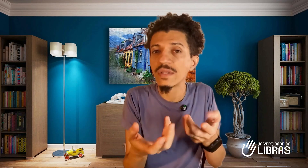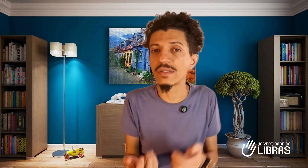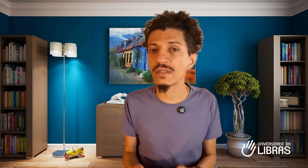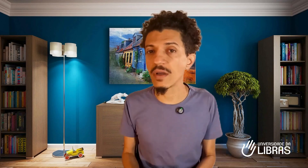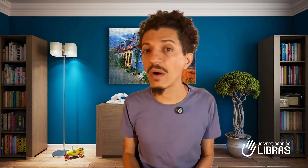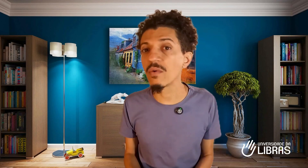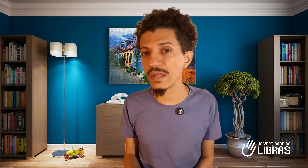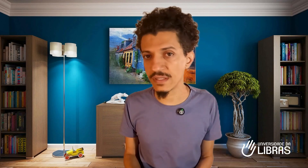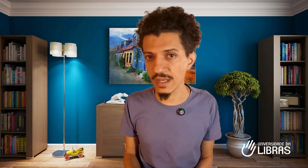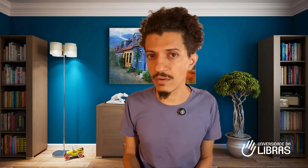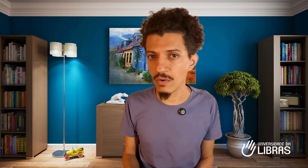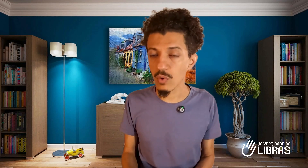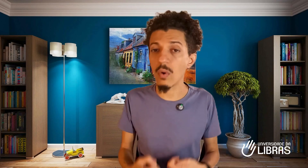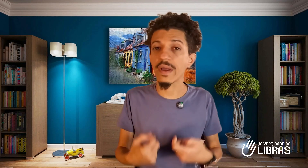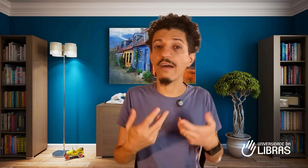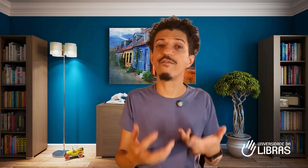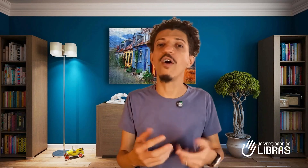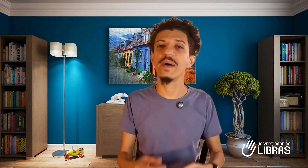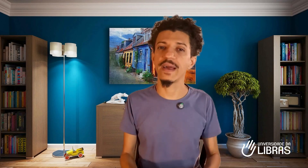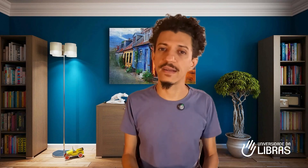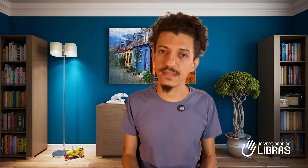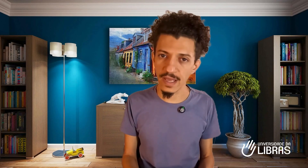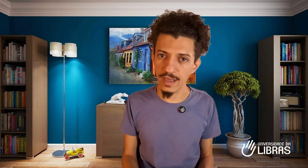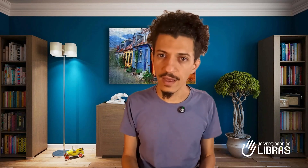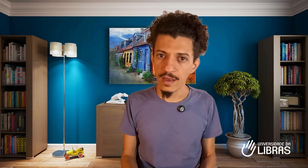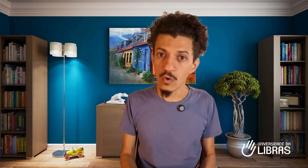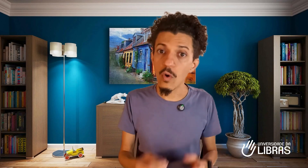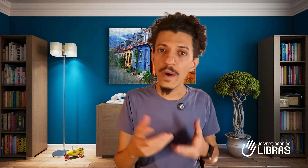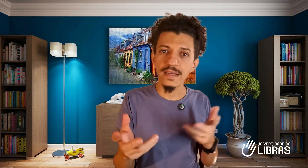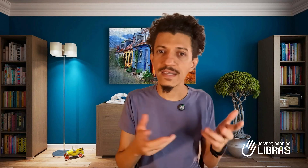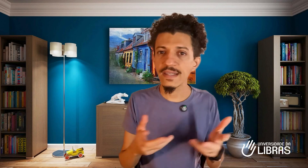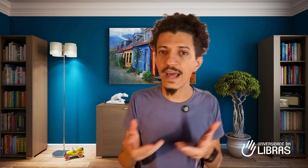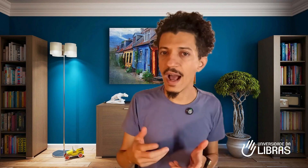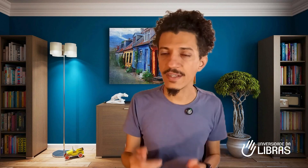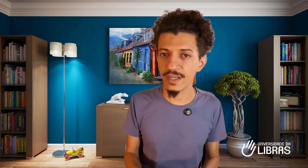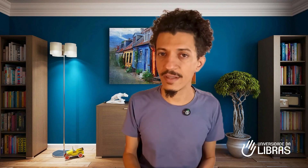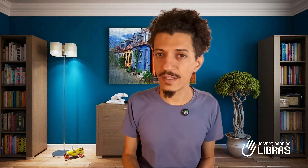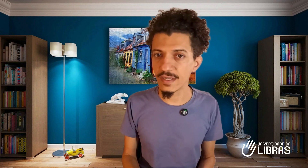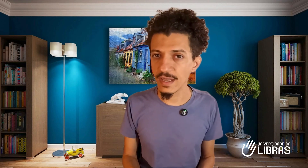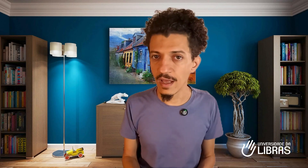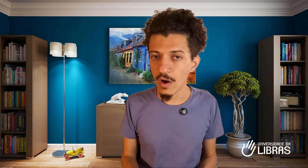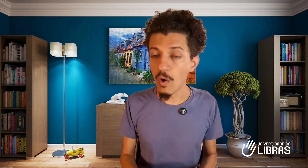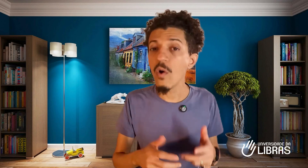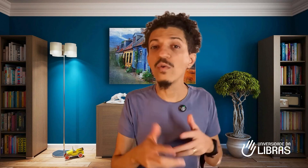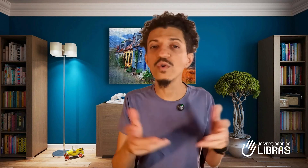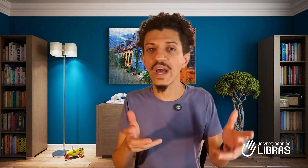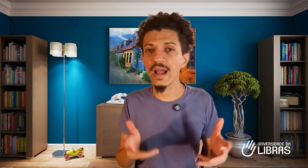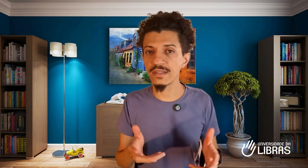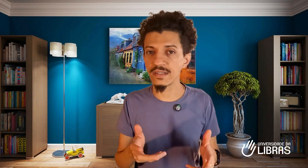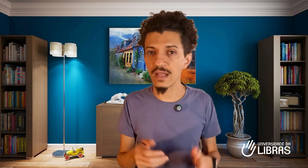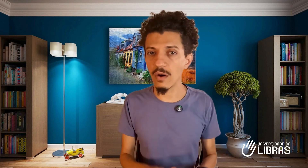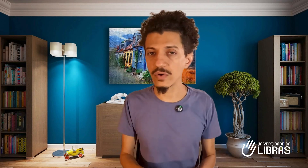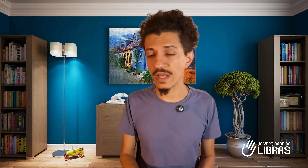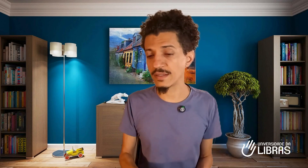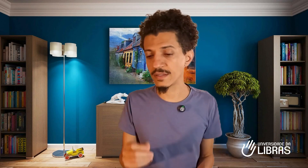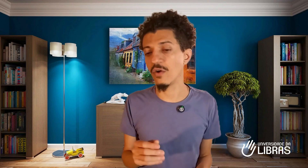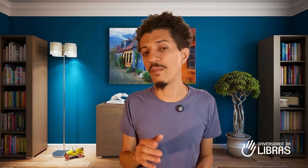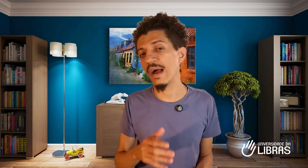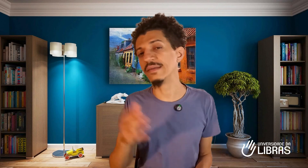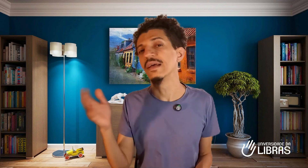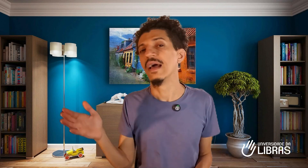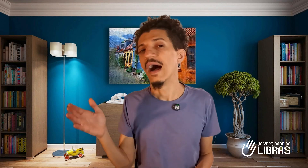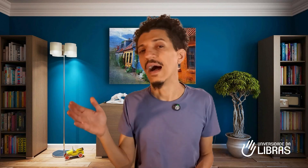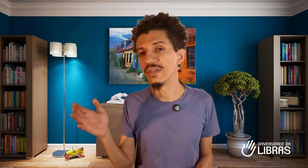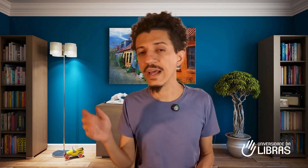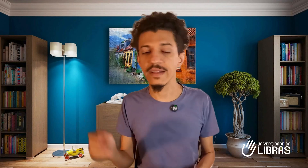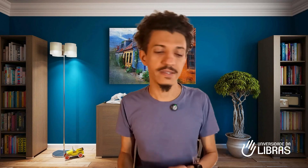as coisas estão acontecendo, qual que é a forma que elas têm, como elas interagem entre si, onde elas estão, se elas estão